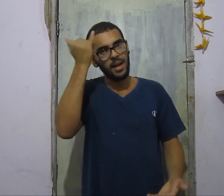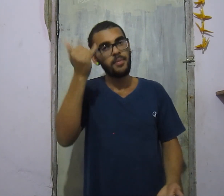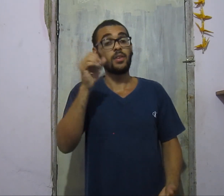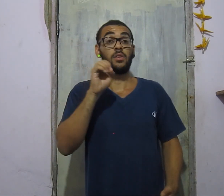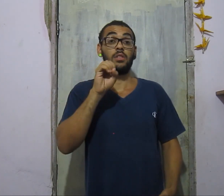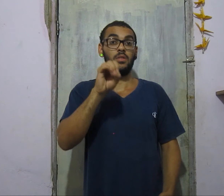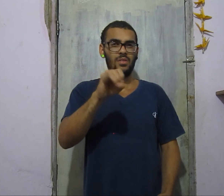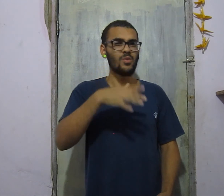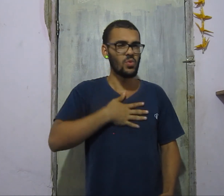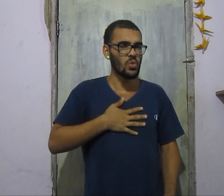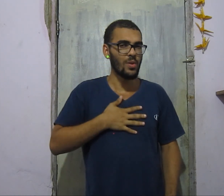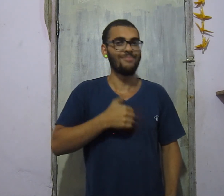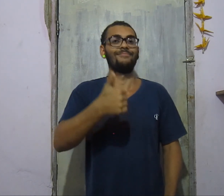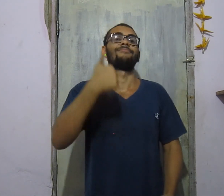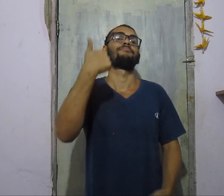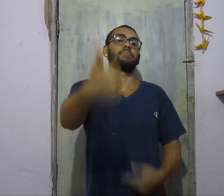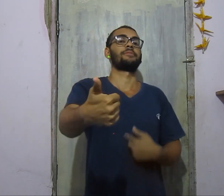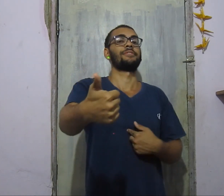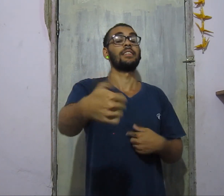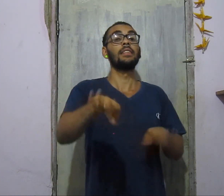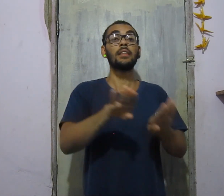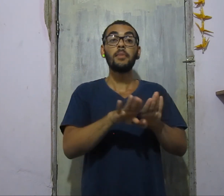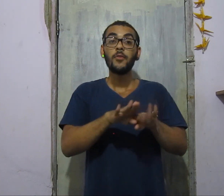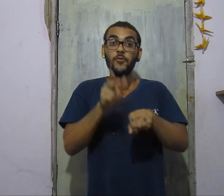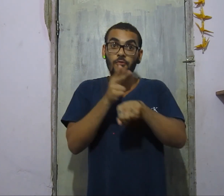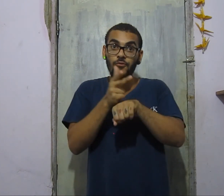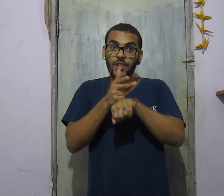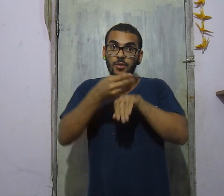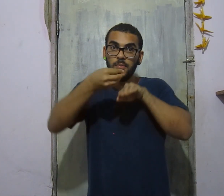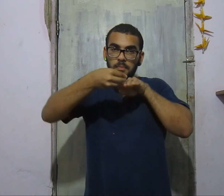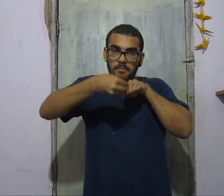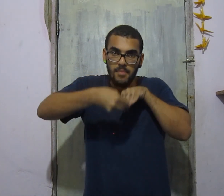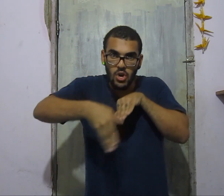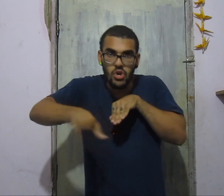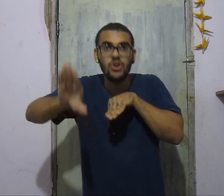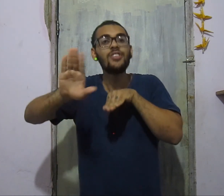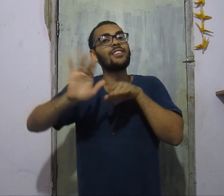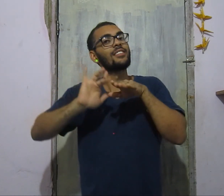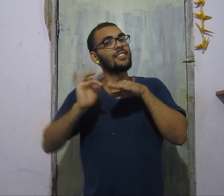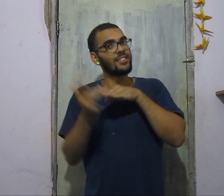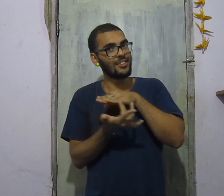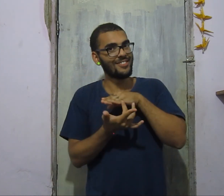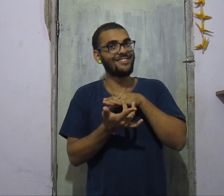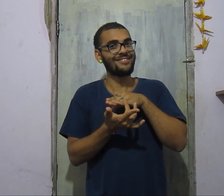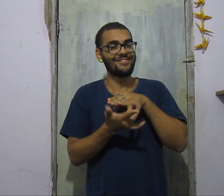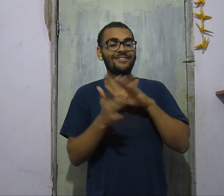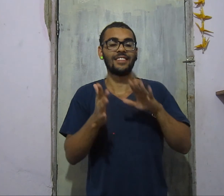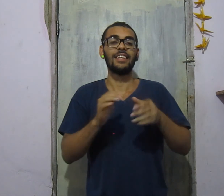ok? E sabe, né? Se gostou do vídeo, deixa uma curtida aí, compartilha nas suas redes